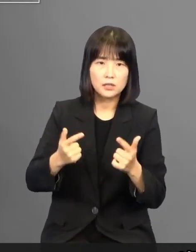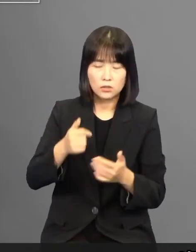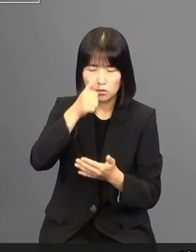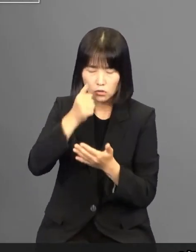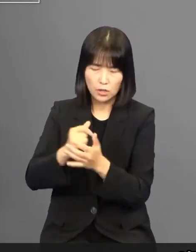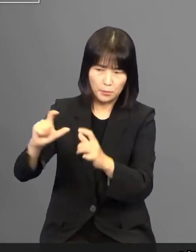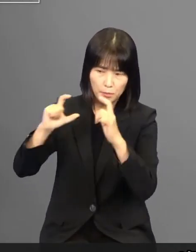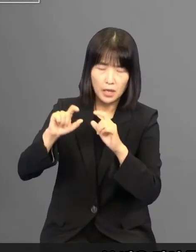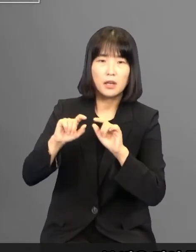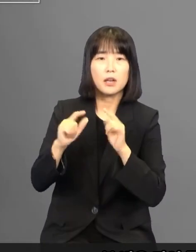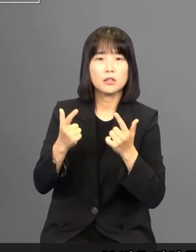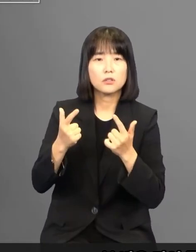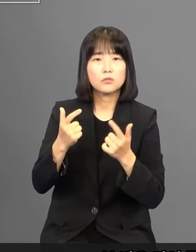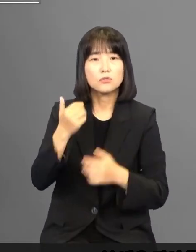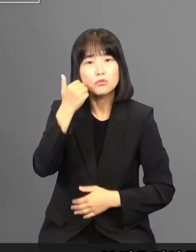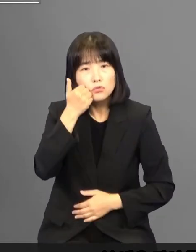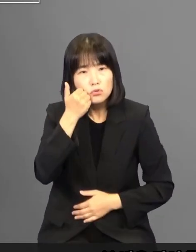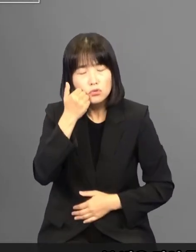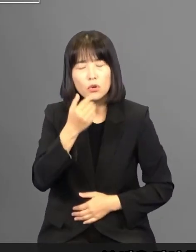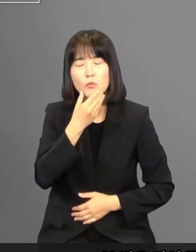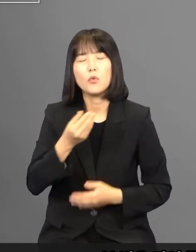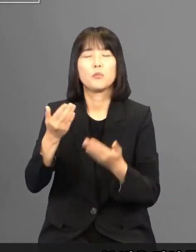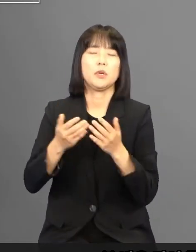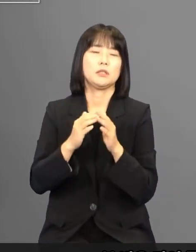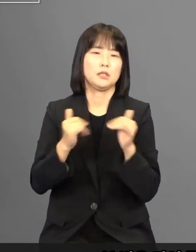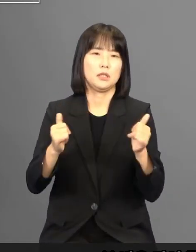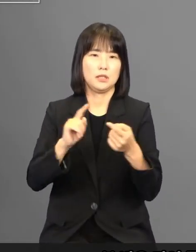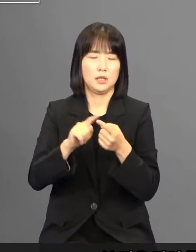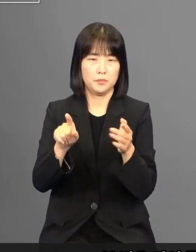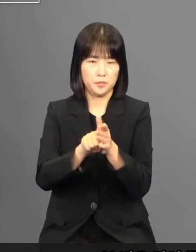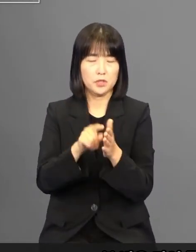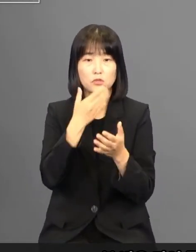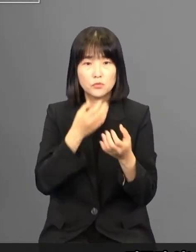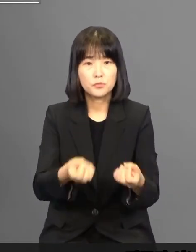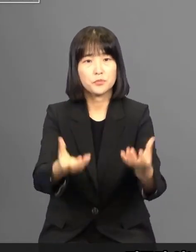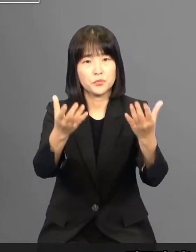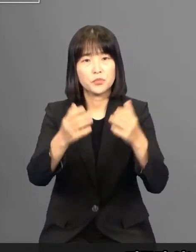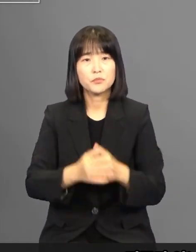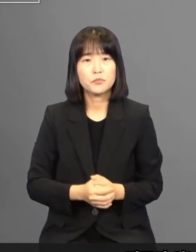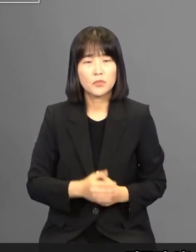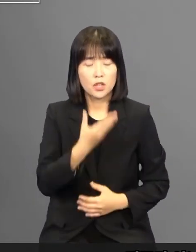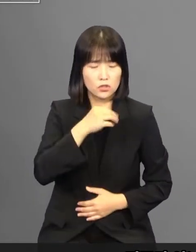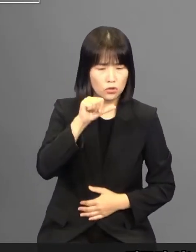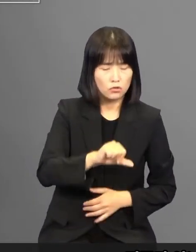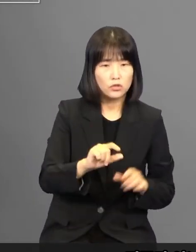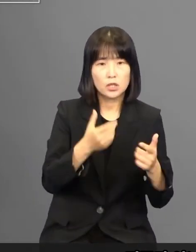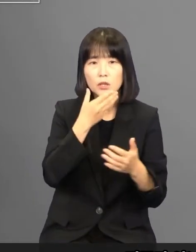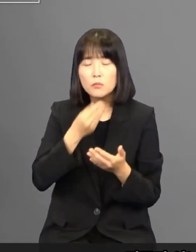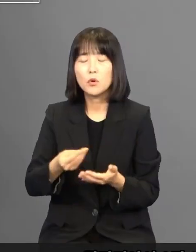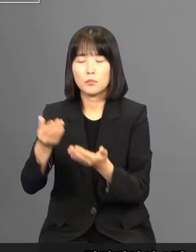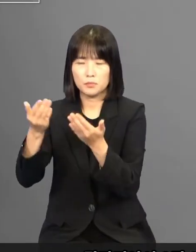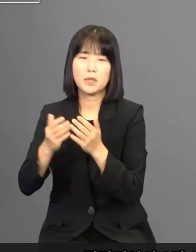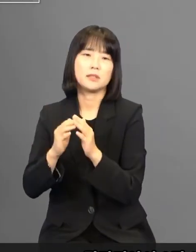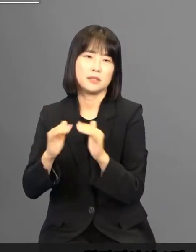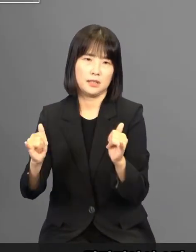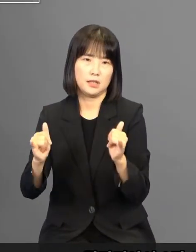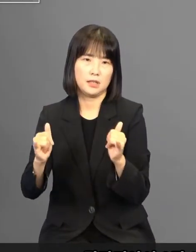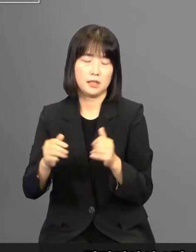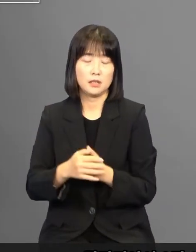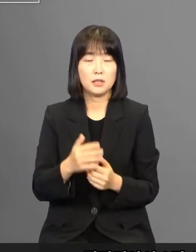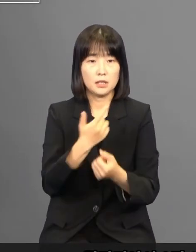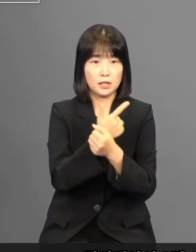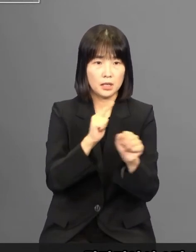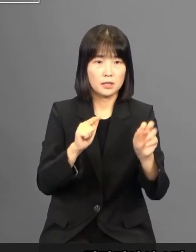자가 아니라 어떤 자입니까? 복받은 자인 줄로 믿으시길 축복합니다. 저주가 아니라 복을 받은 자예요. 자, 갈라디아서